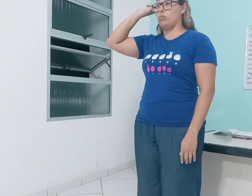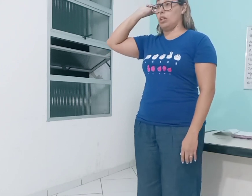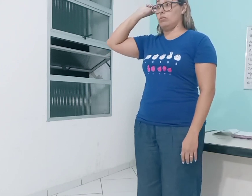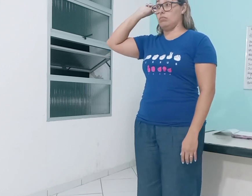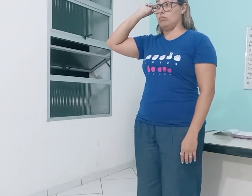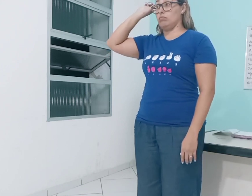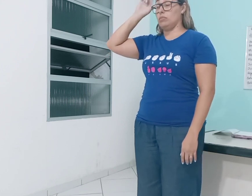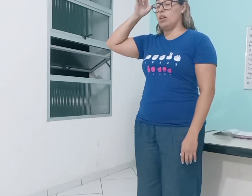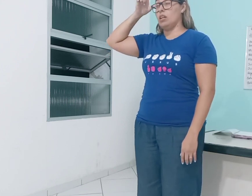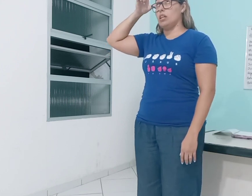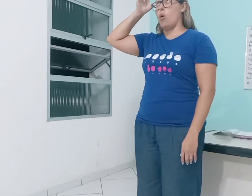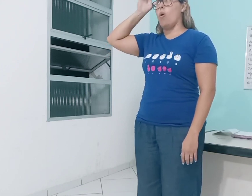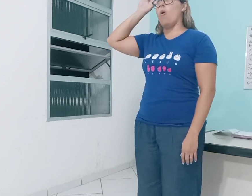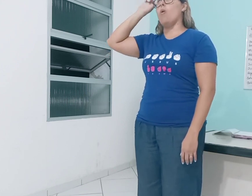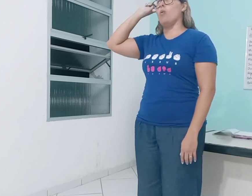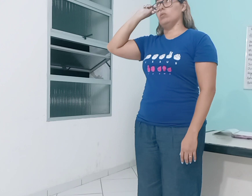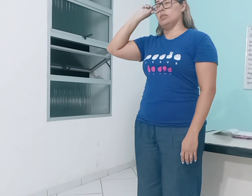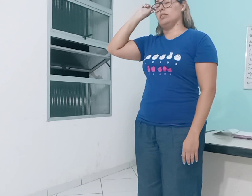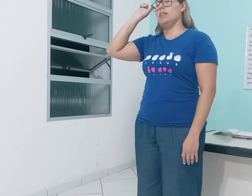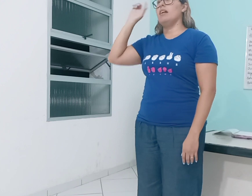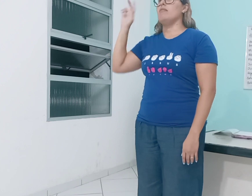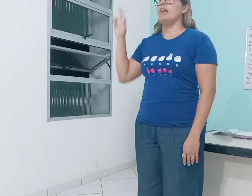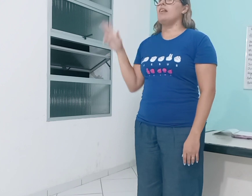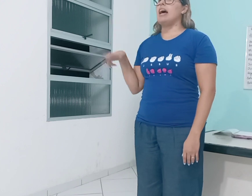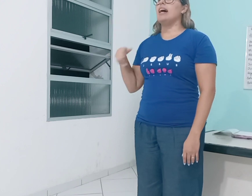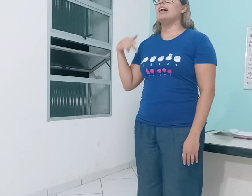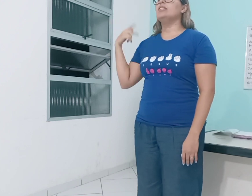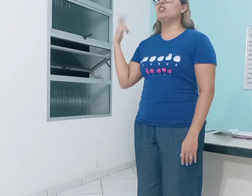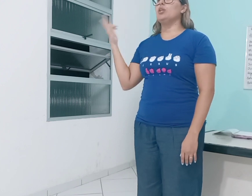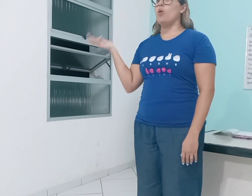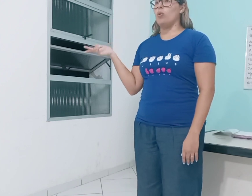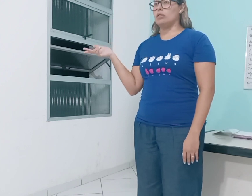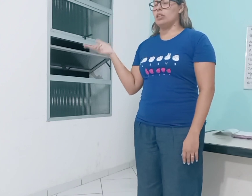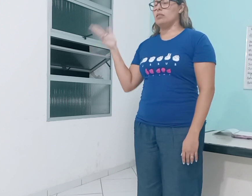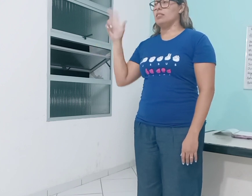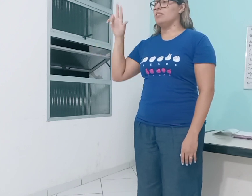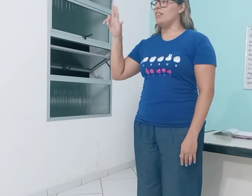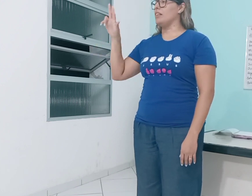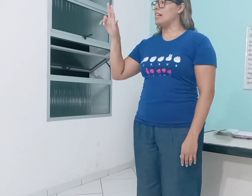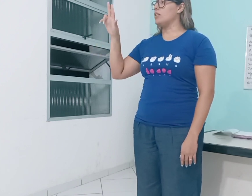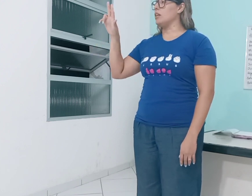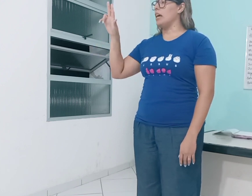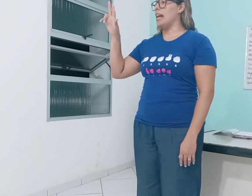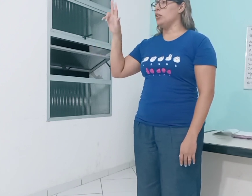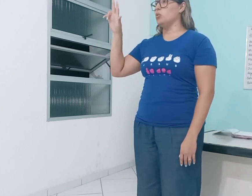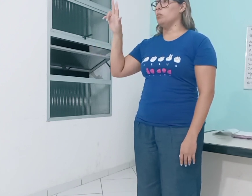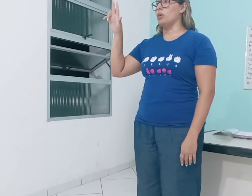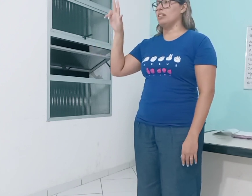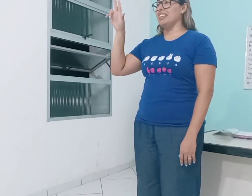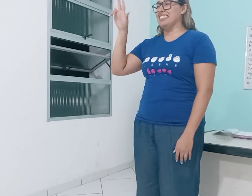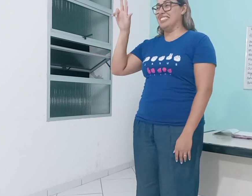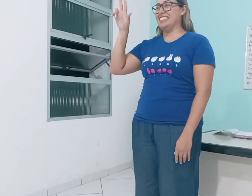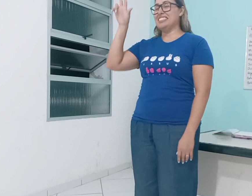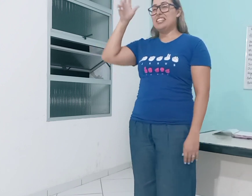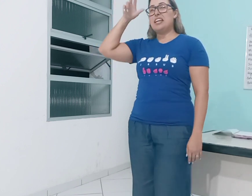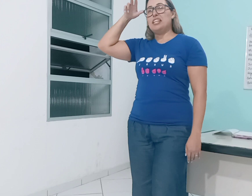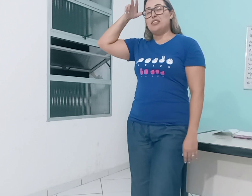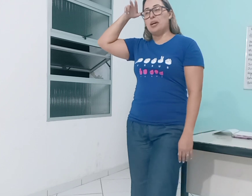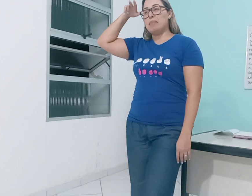ontem. Ontem. Vai falar anteontem. Você vai virar esse L duplo aqui e joga para